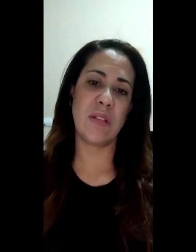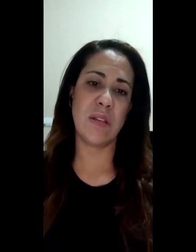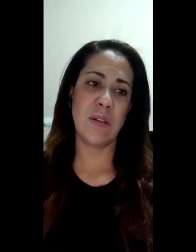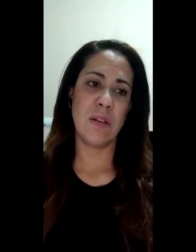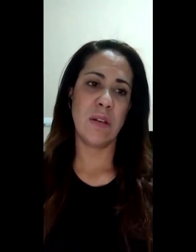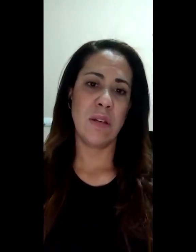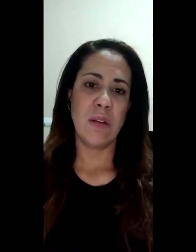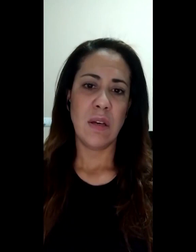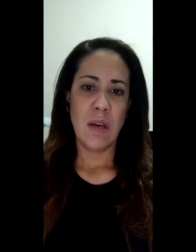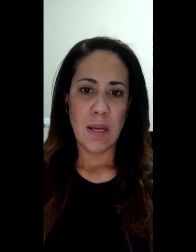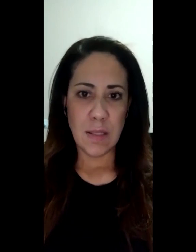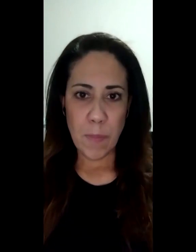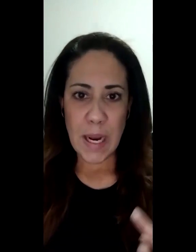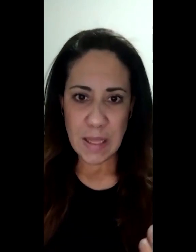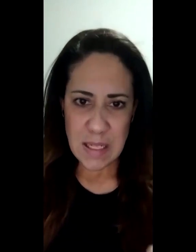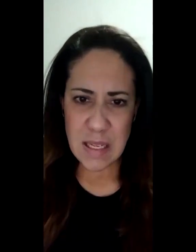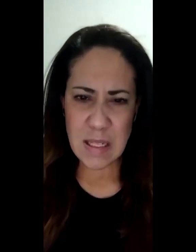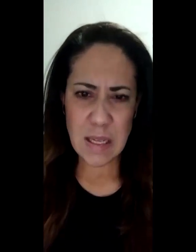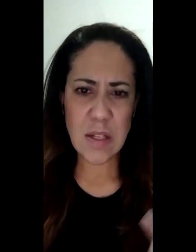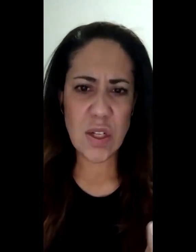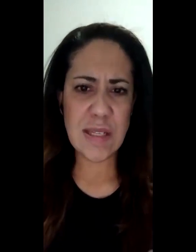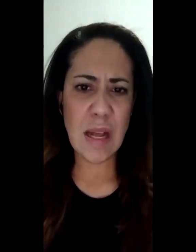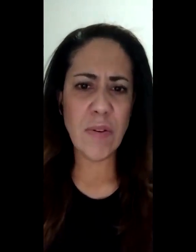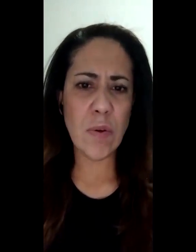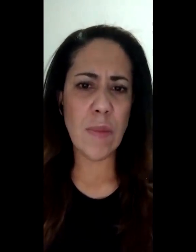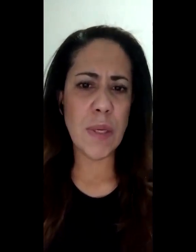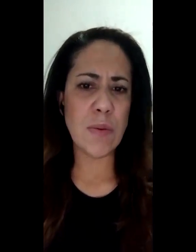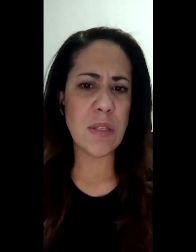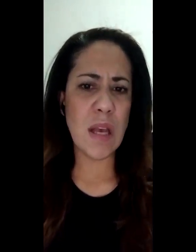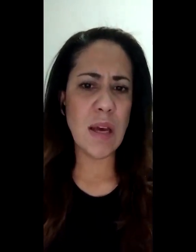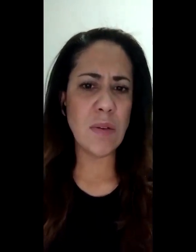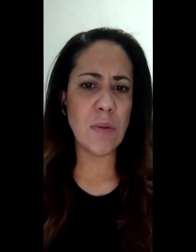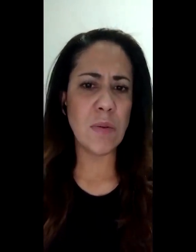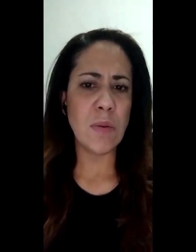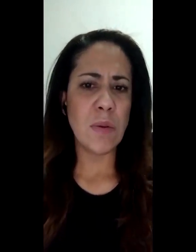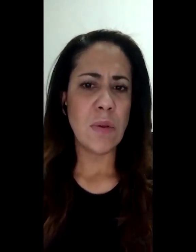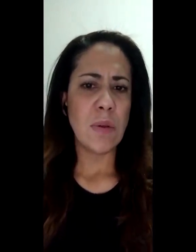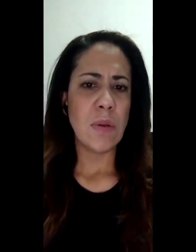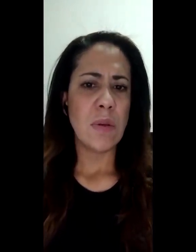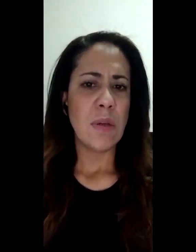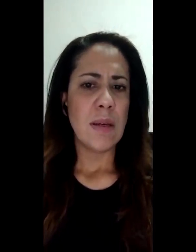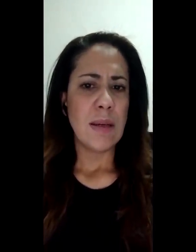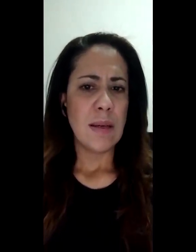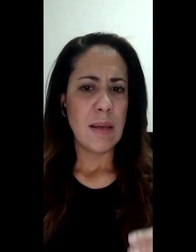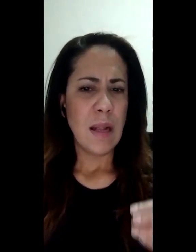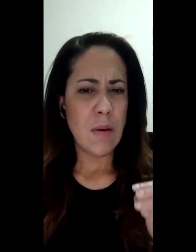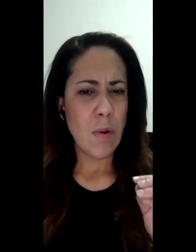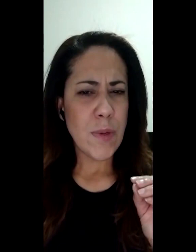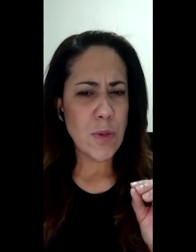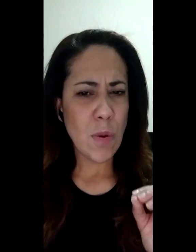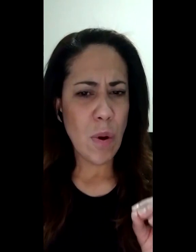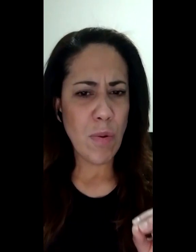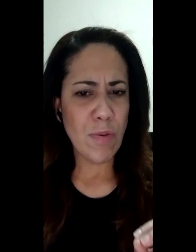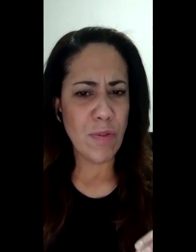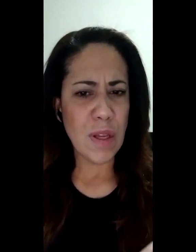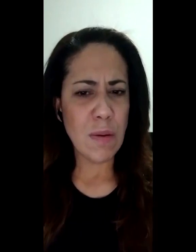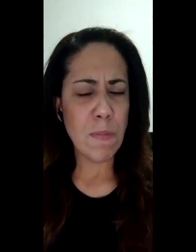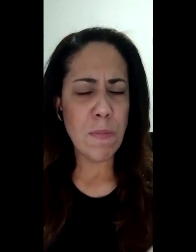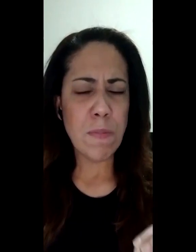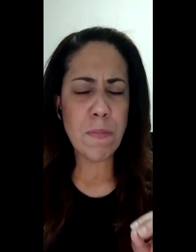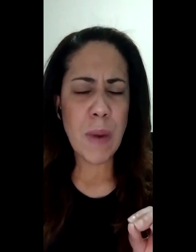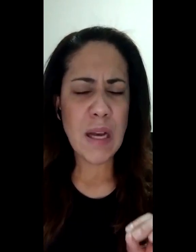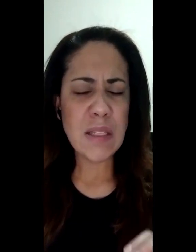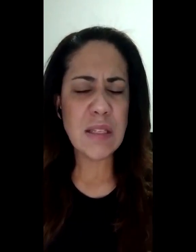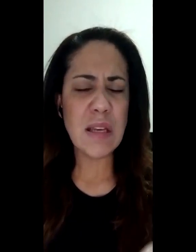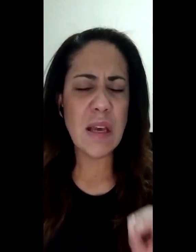ele ouvisse. Então, para ter certeza de que estava no caminho certo, ele começou a